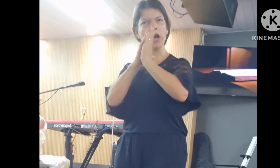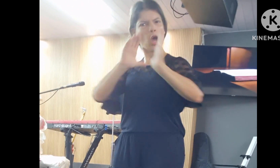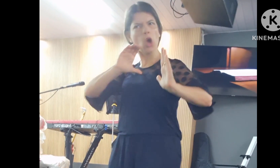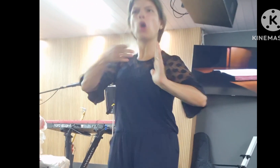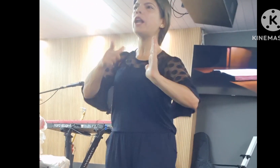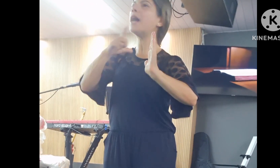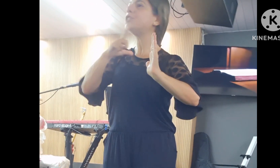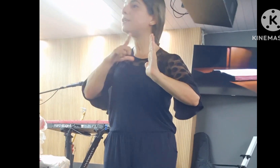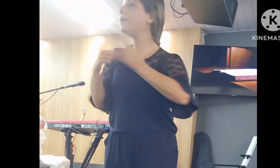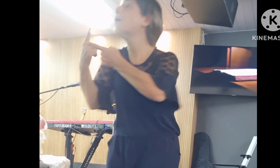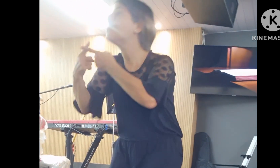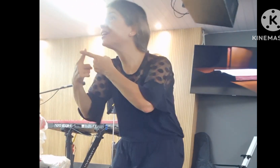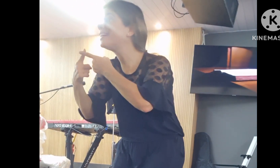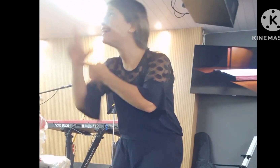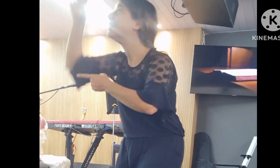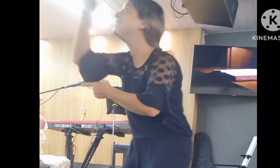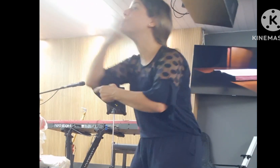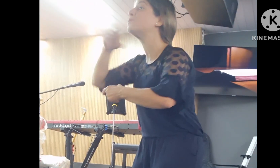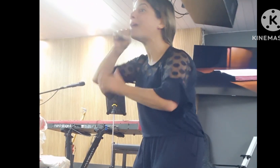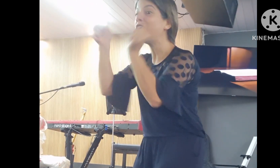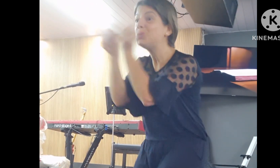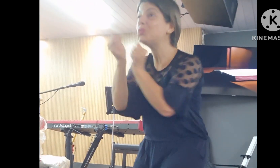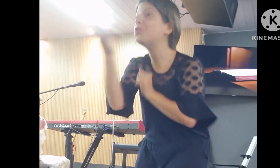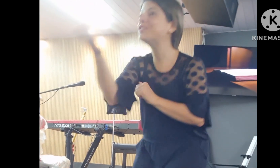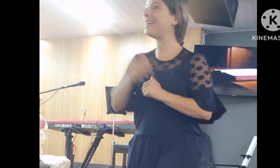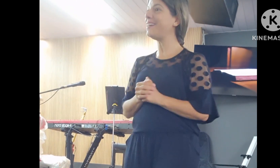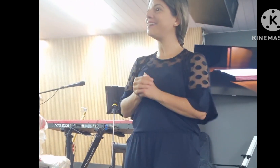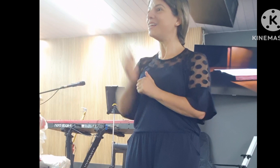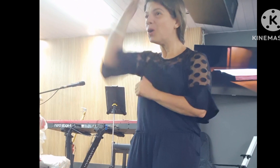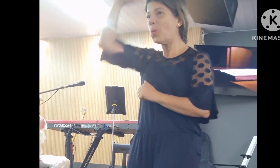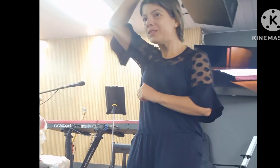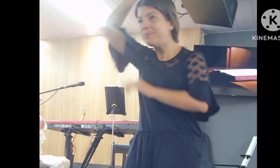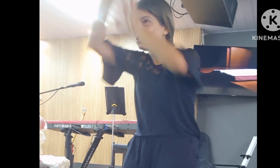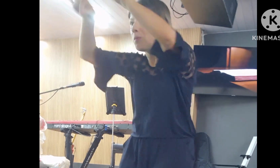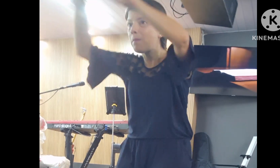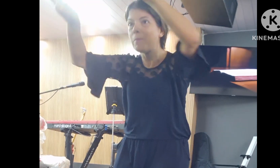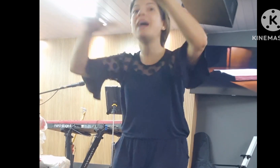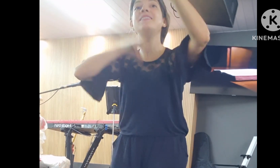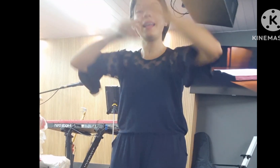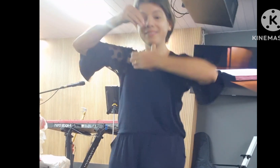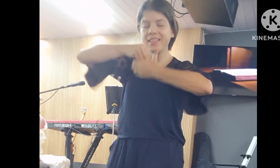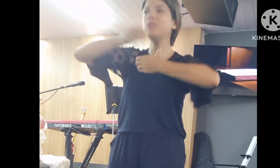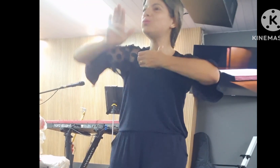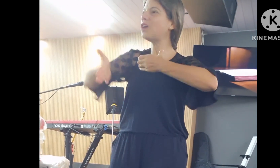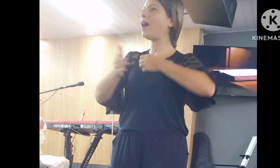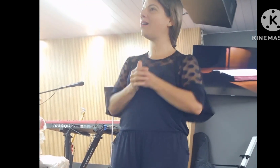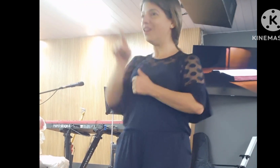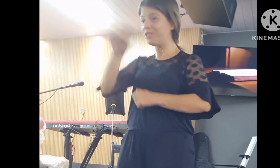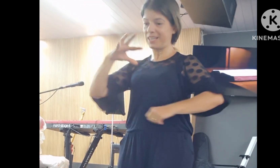comigo. É porque eu tenho a presença está comigo. Porque em Jesus eu já fui